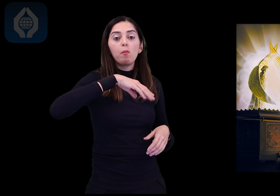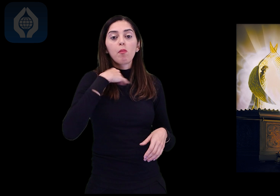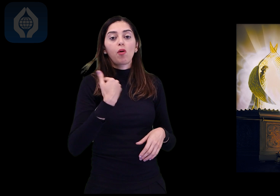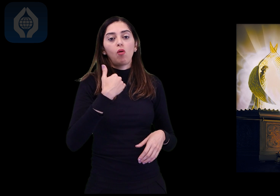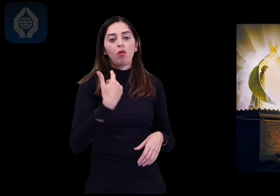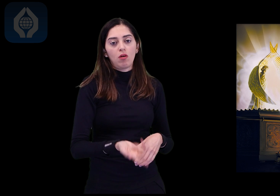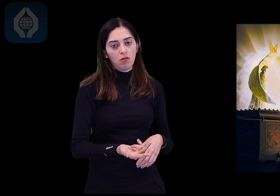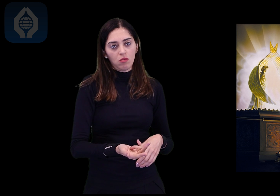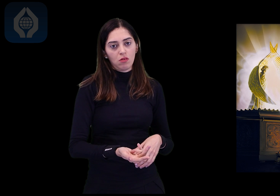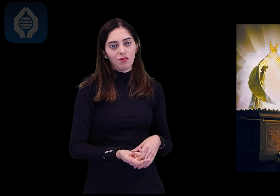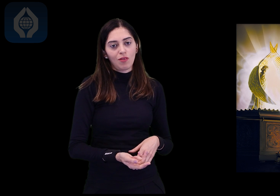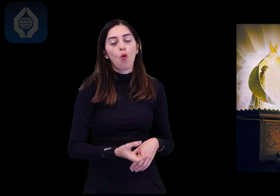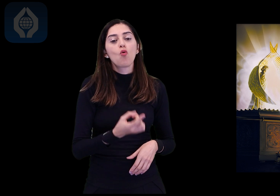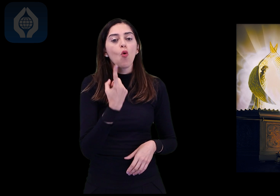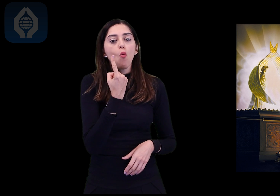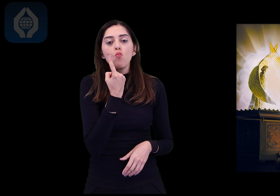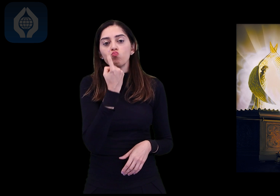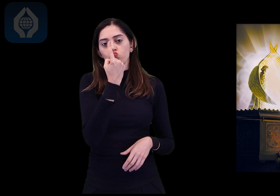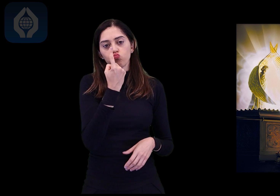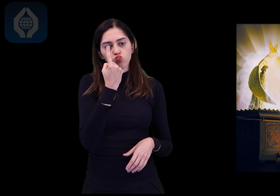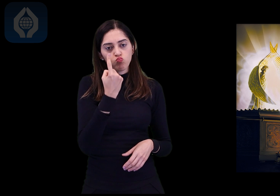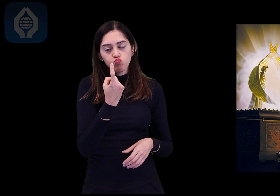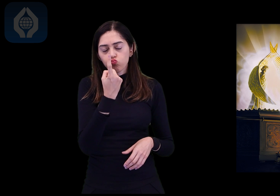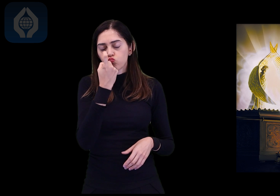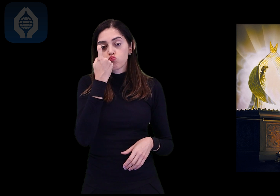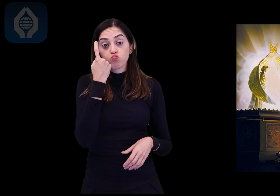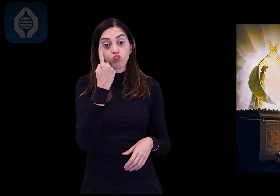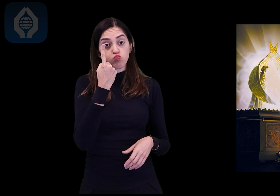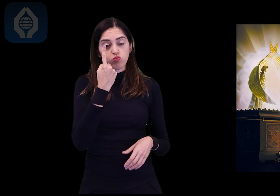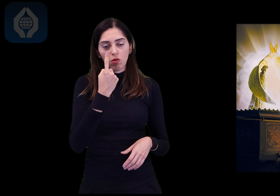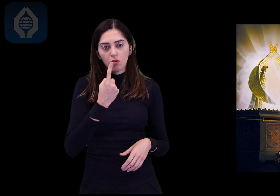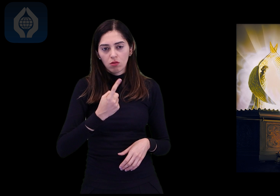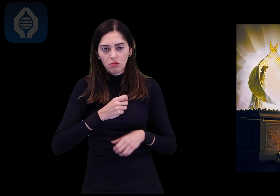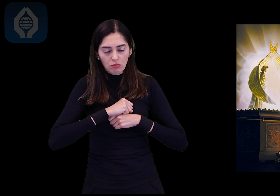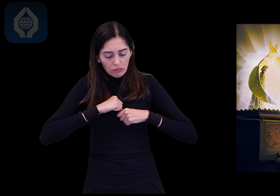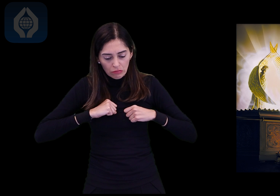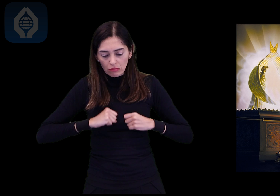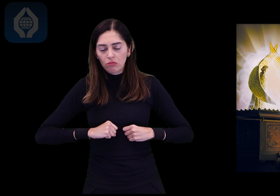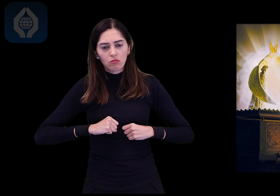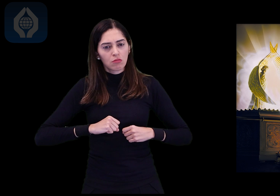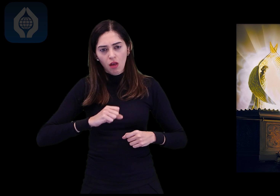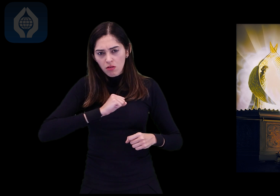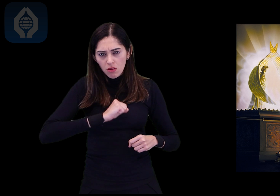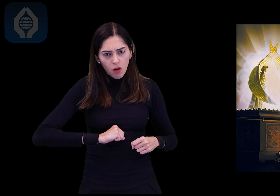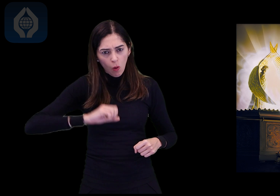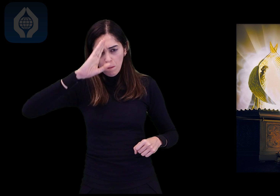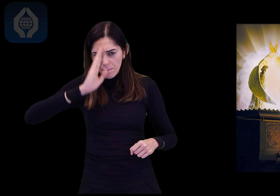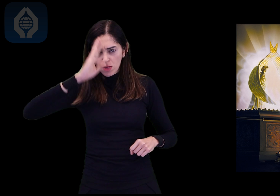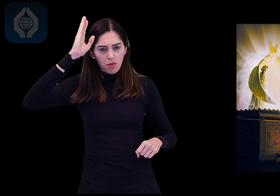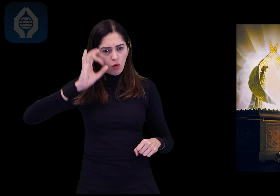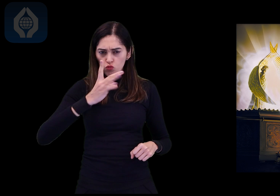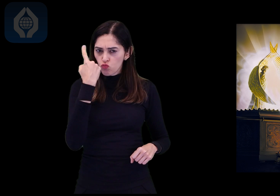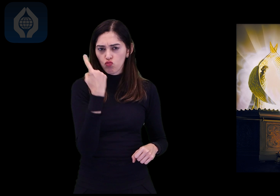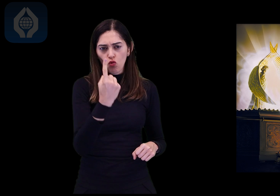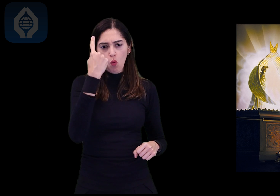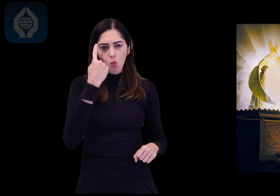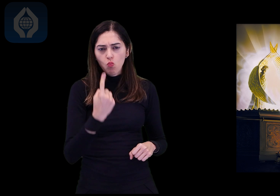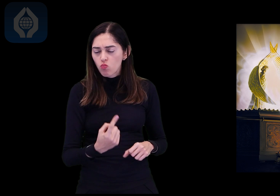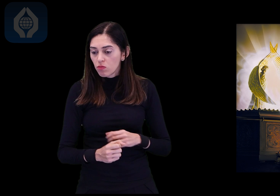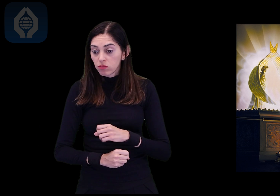Arão e todos os que serviam no futuro como sumo sacerdote só poderiam entrar no Santo dos Santos uma vez por ano, no dia